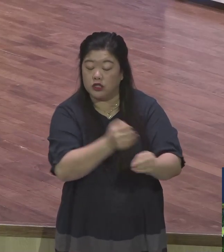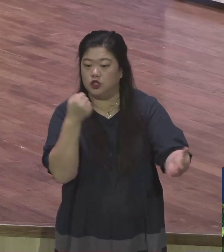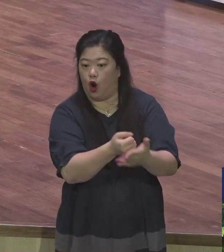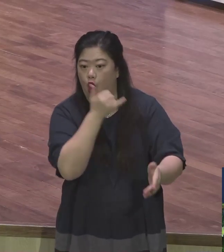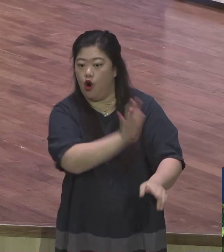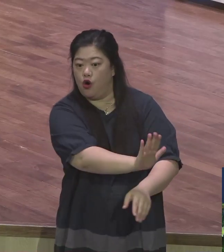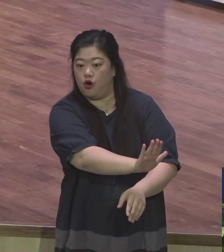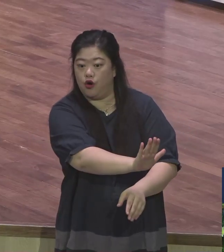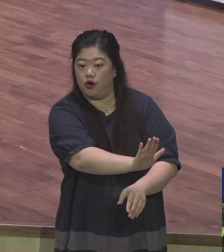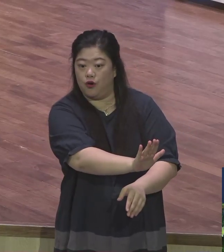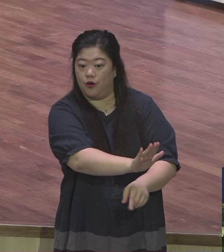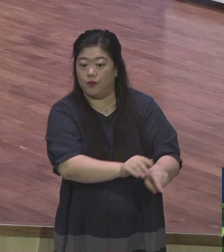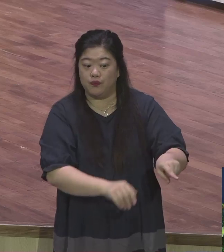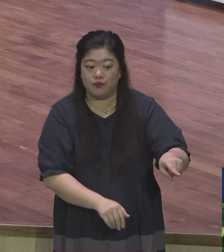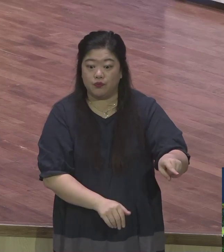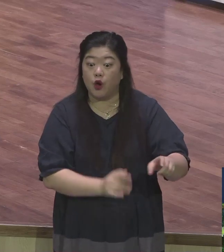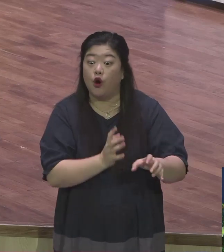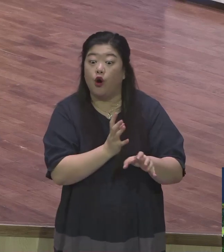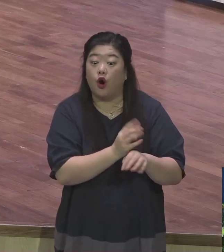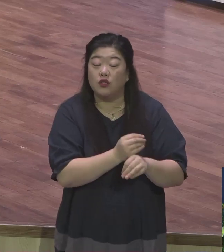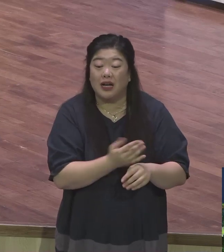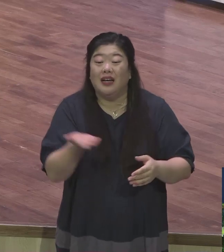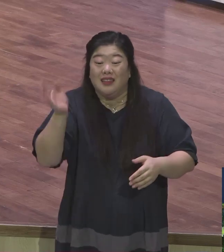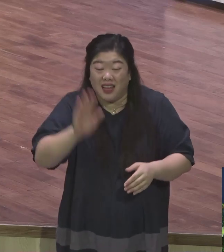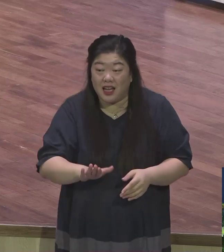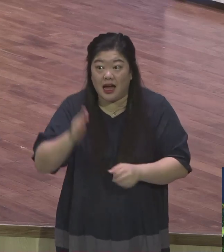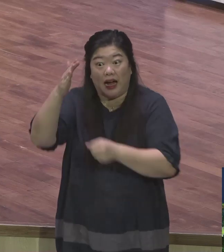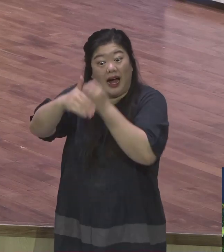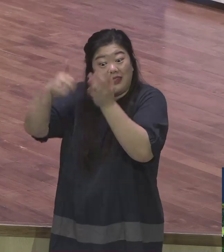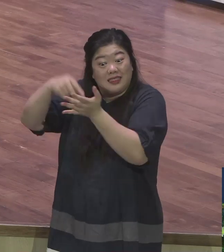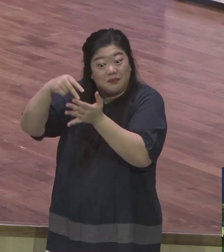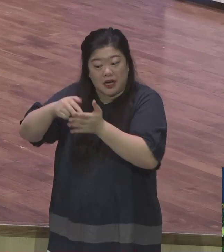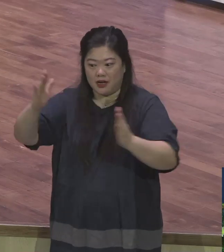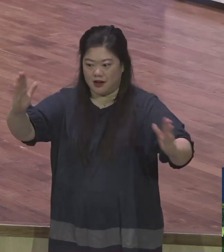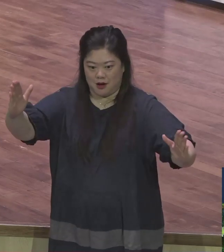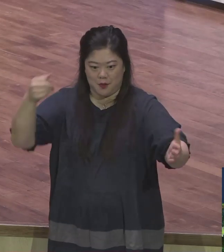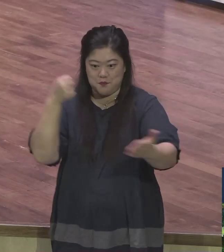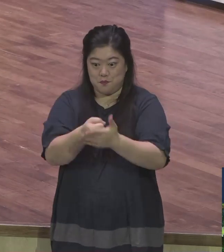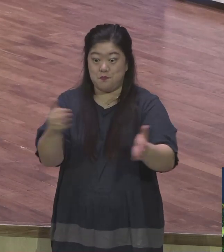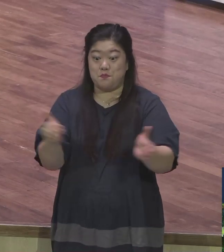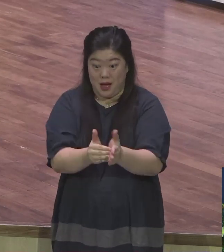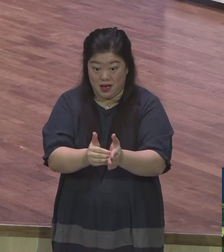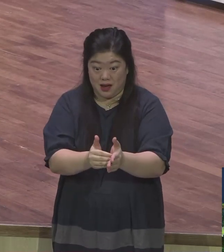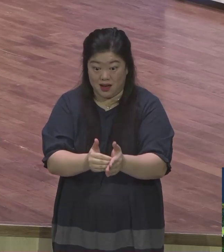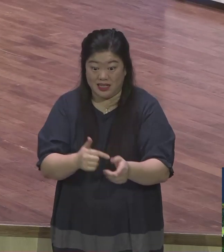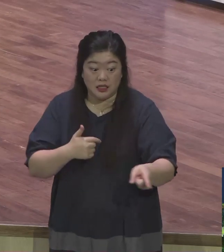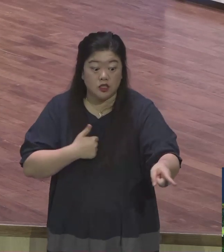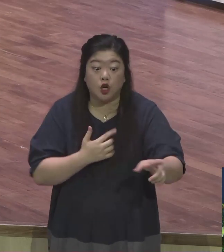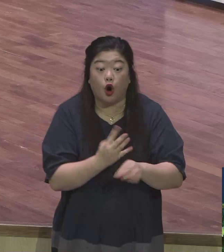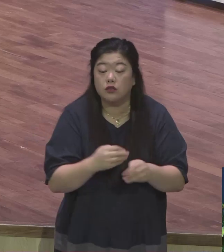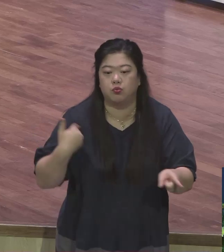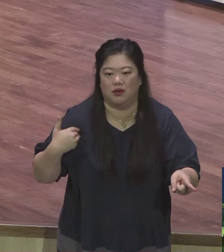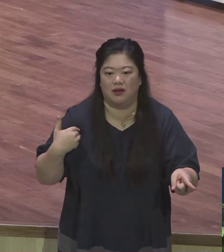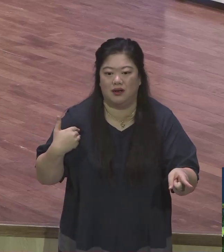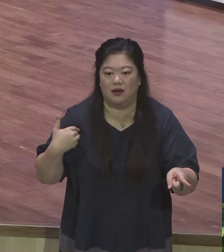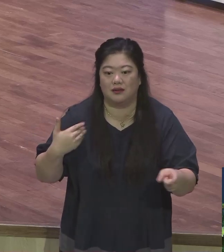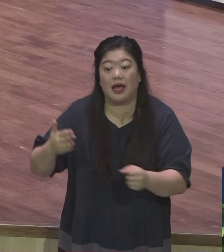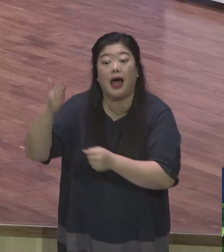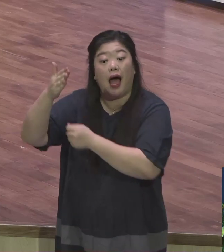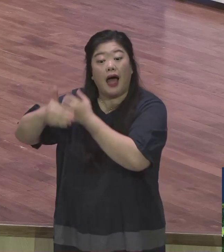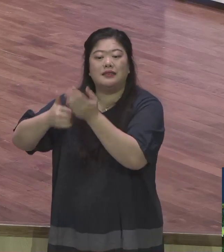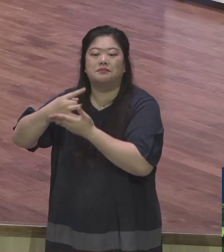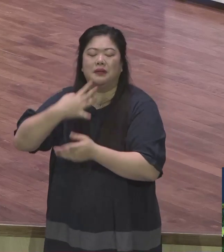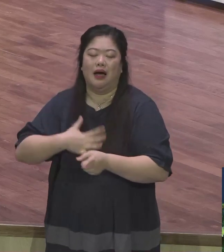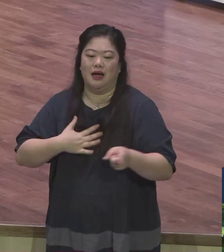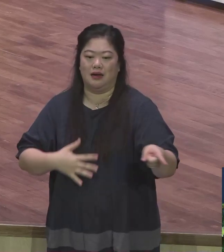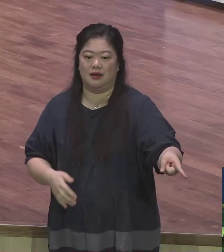알파 오메가 이제 우리는 알지 못합니다. 예수님도 모른다. 나도 아버지만 아신다. 언제 종말